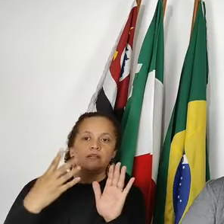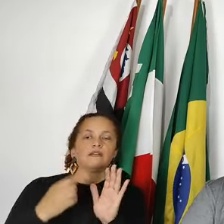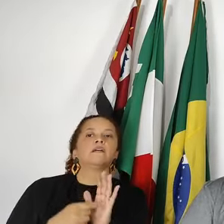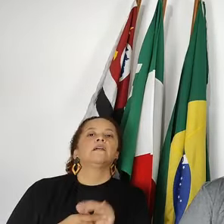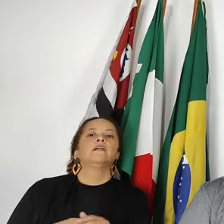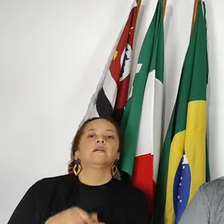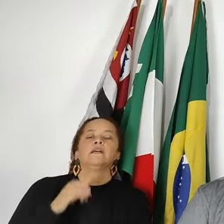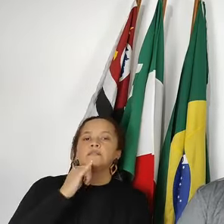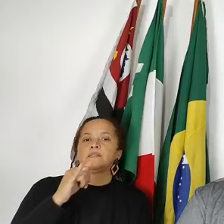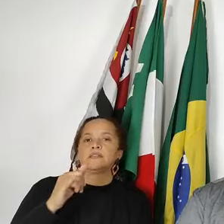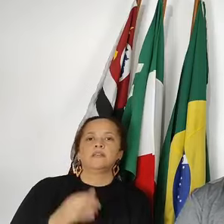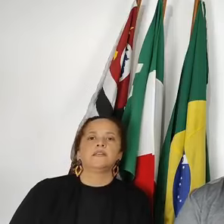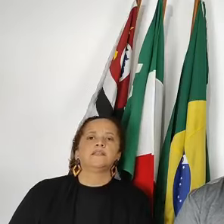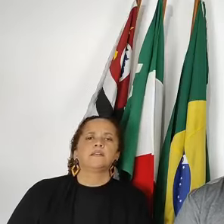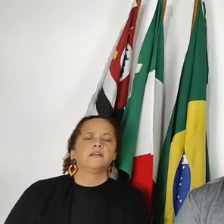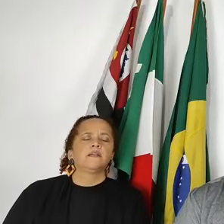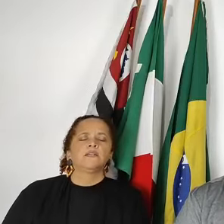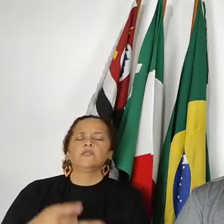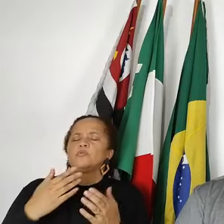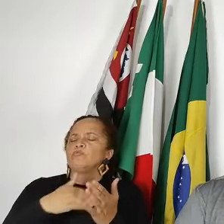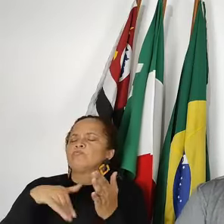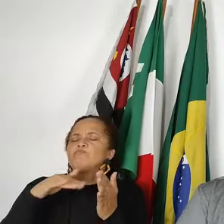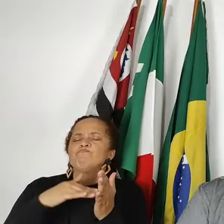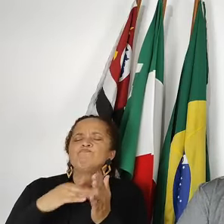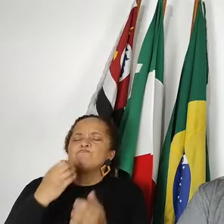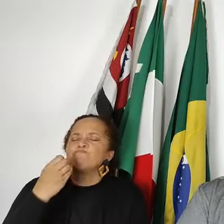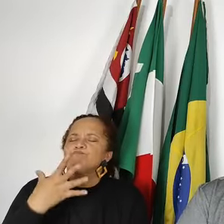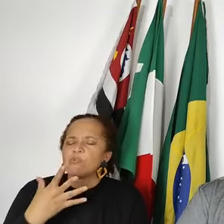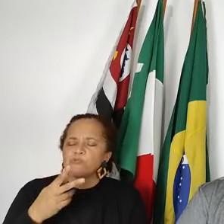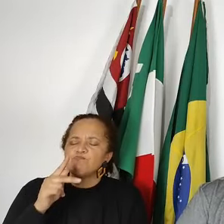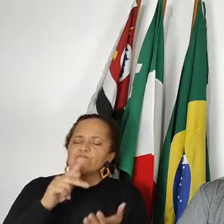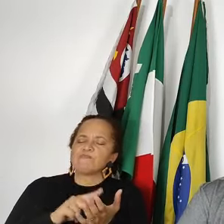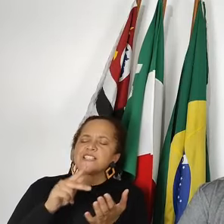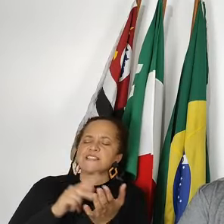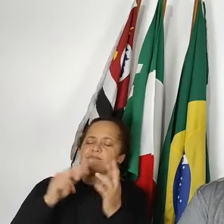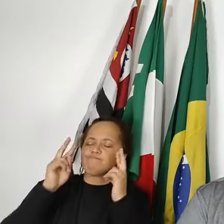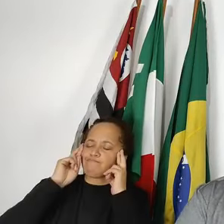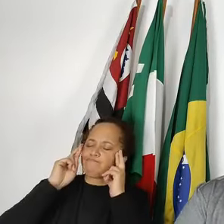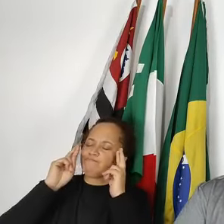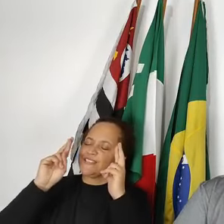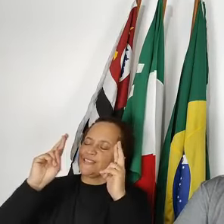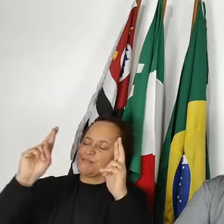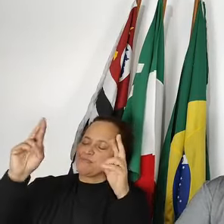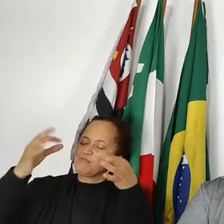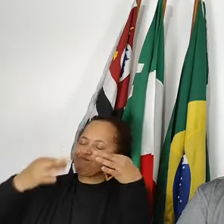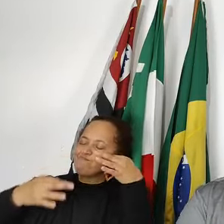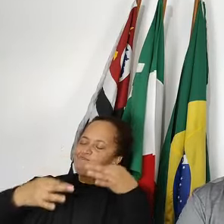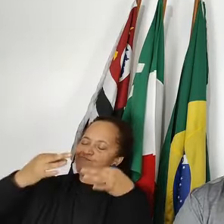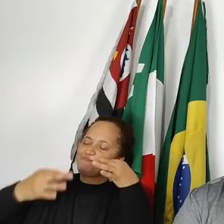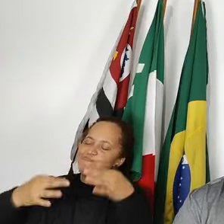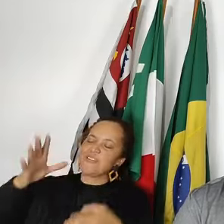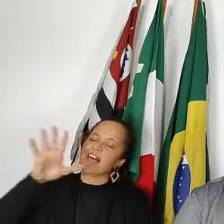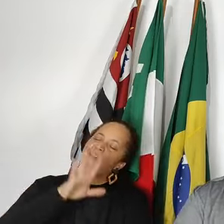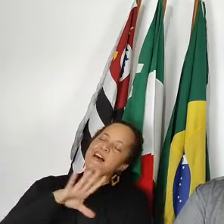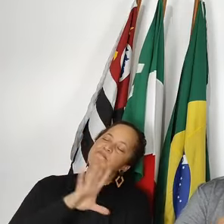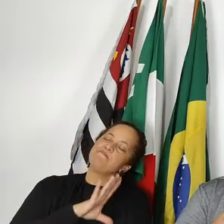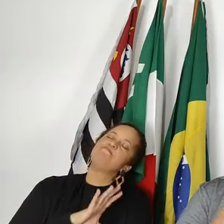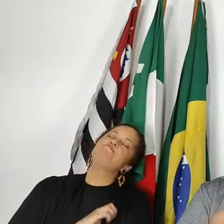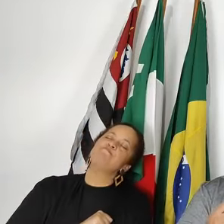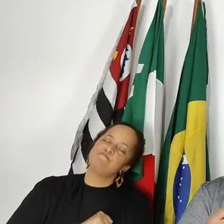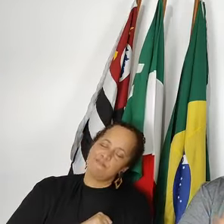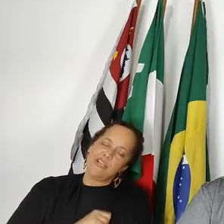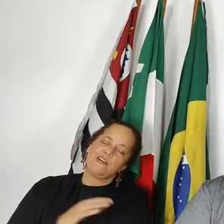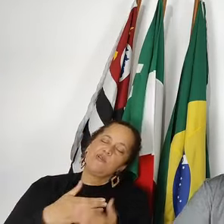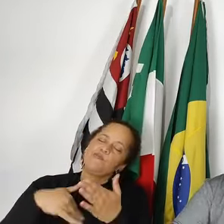é verdadeiro, tudo que é respeitável, tudo que é justo, tudo que é puro, tudo que é amável, tudo que é